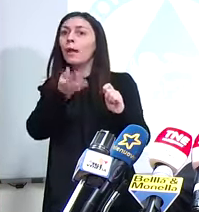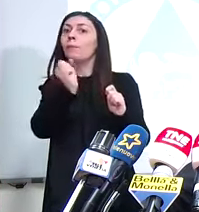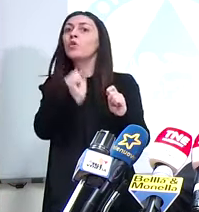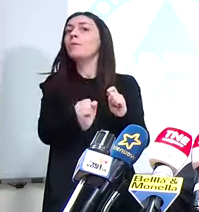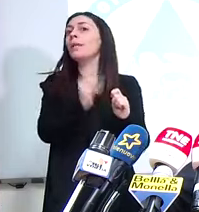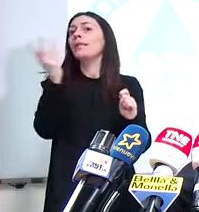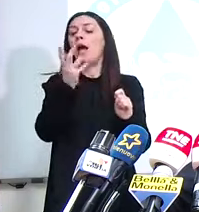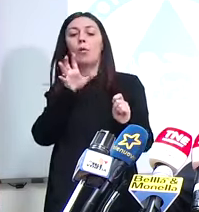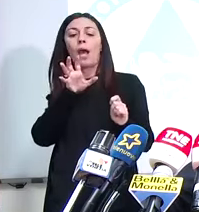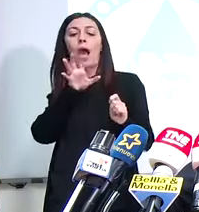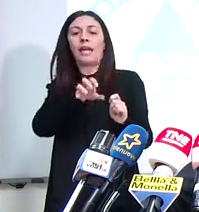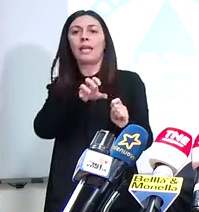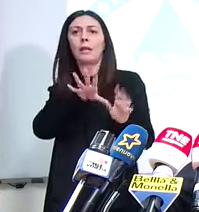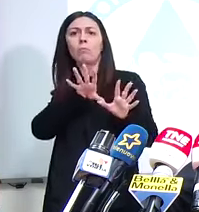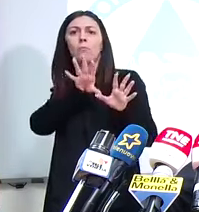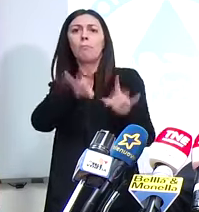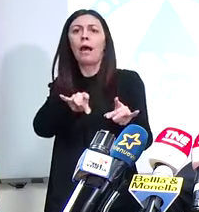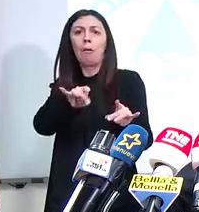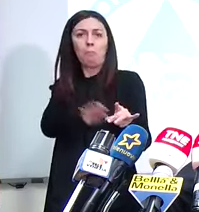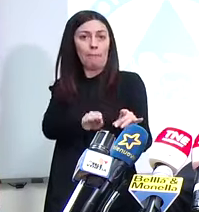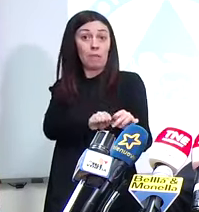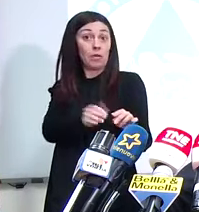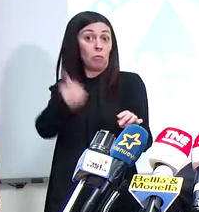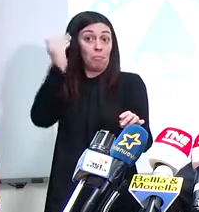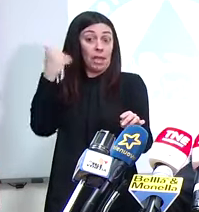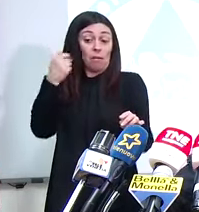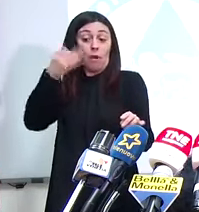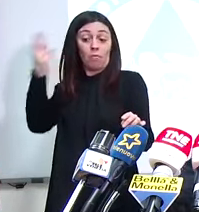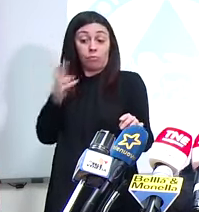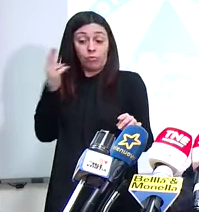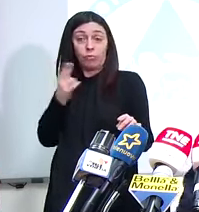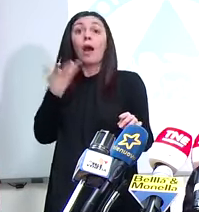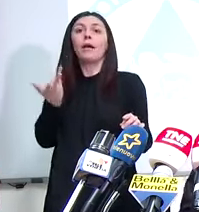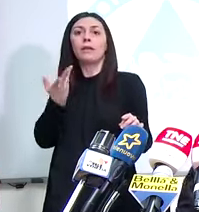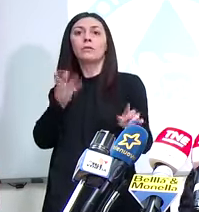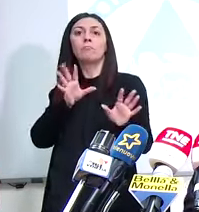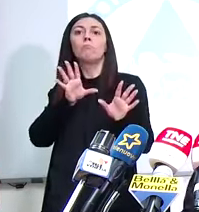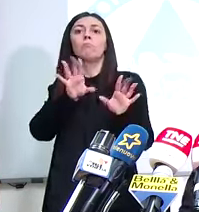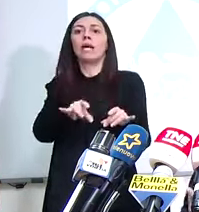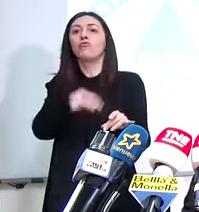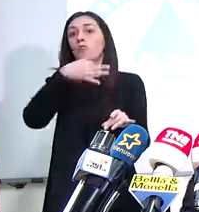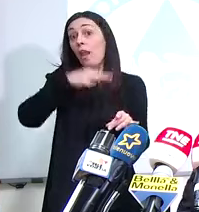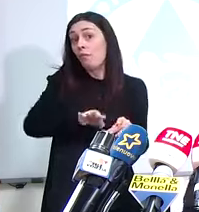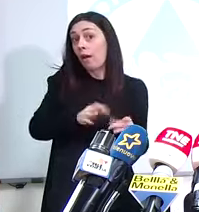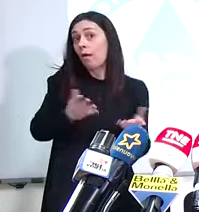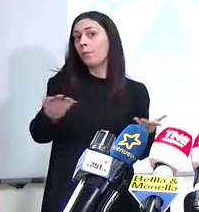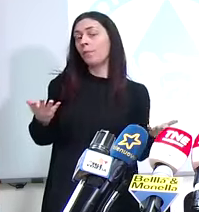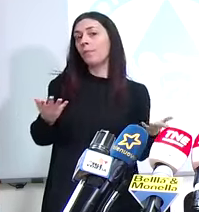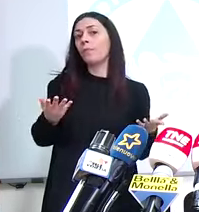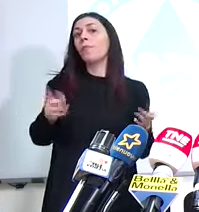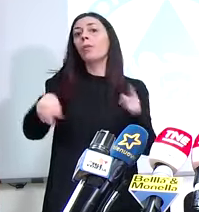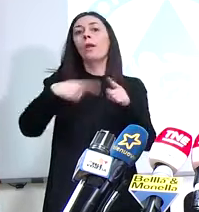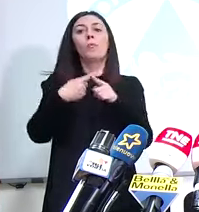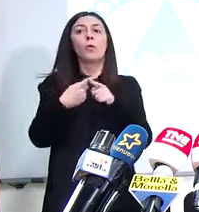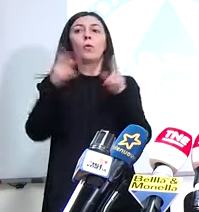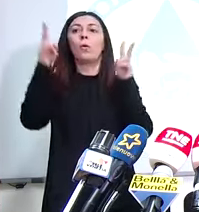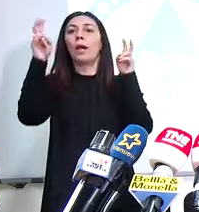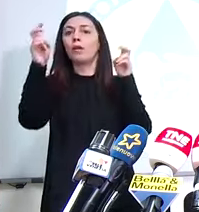prima non riuscivo a gradire con facilità e dall'altro tutto il tema di assembramenti e aggregazioni che